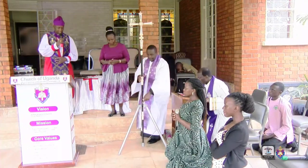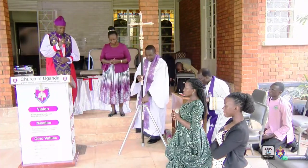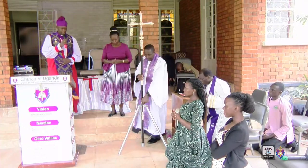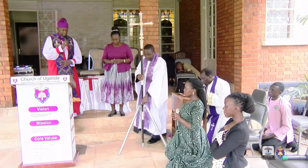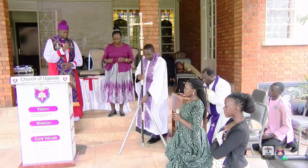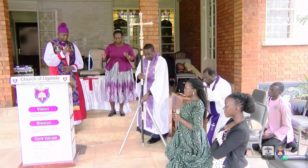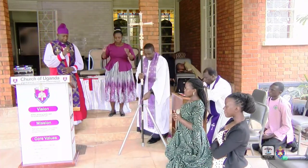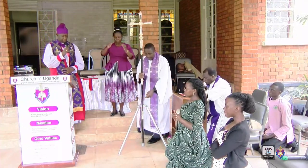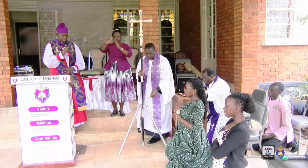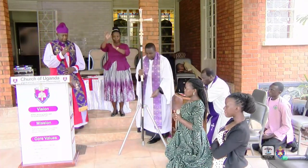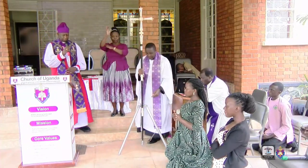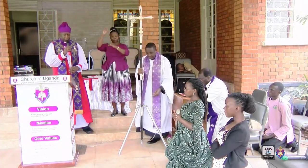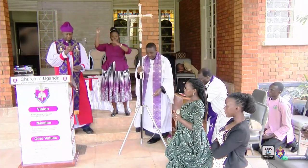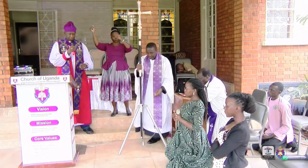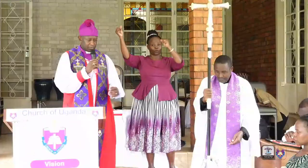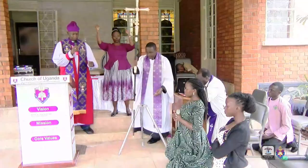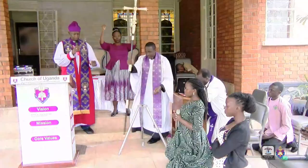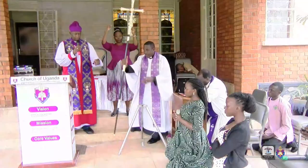Ayi Katonda Ayinza Byonna,